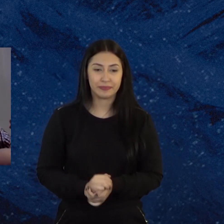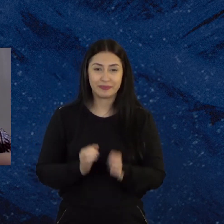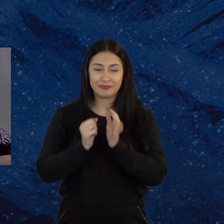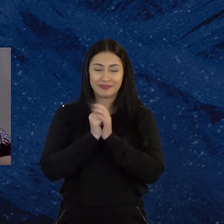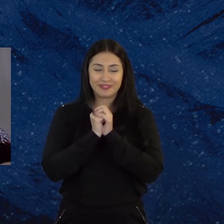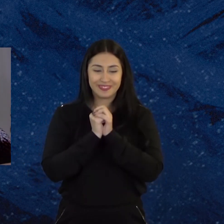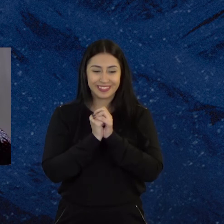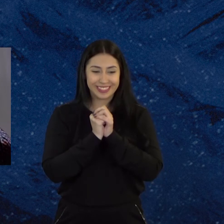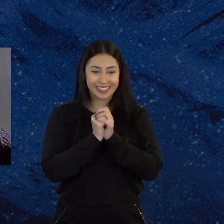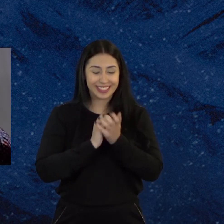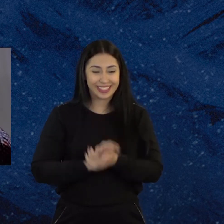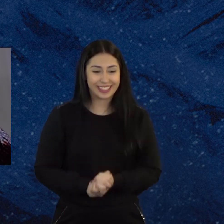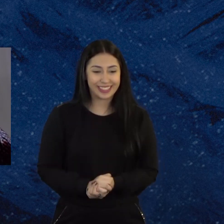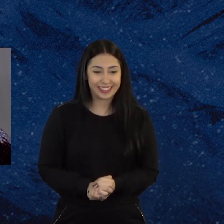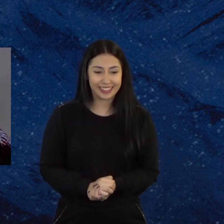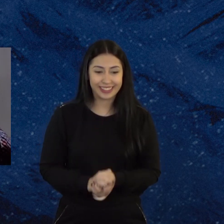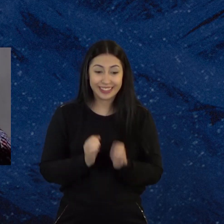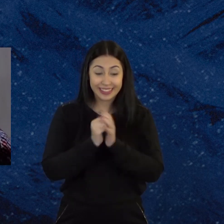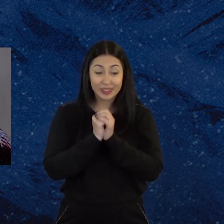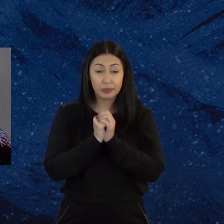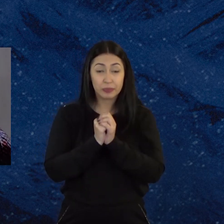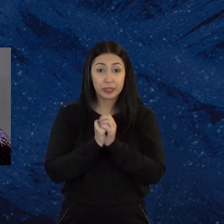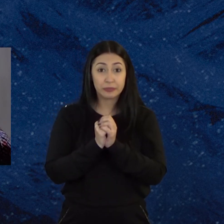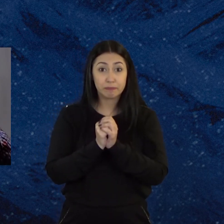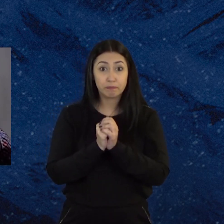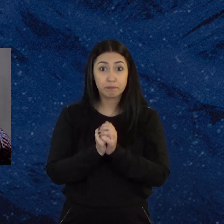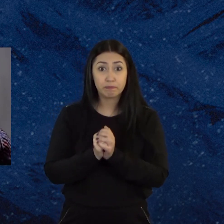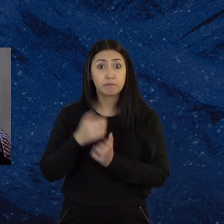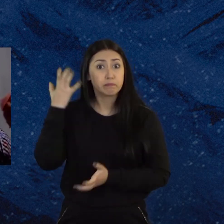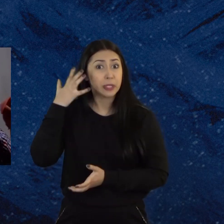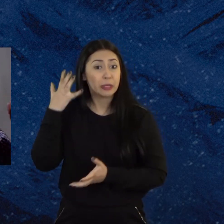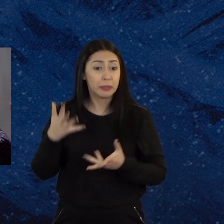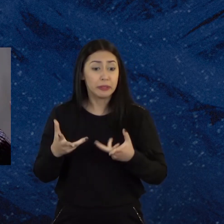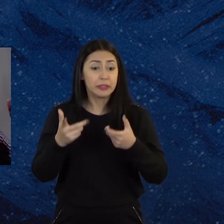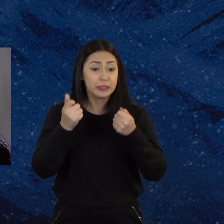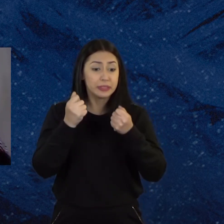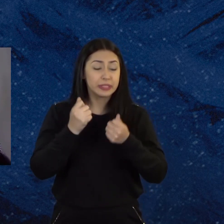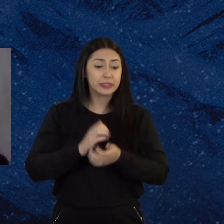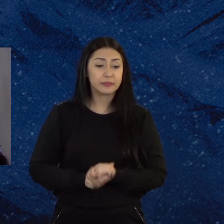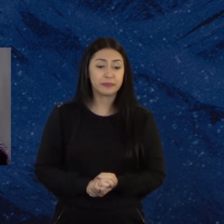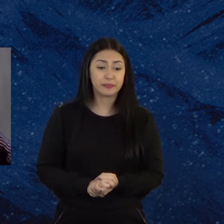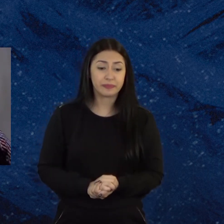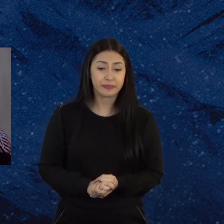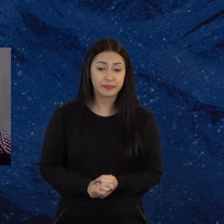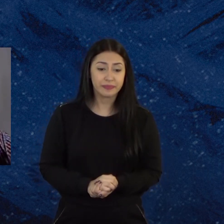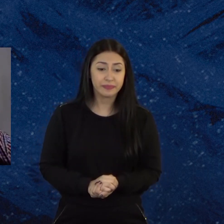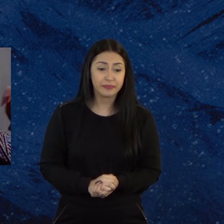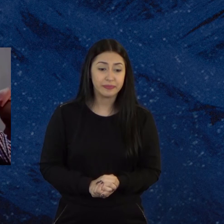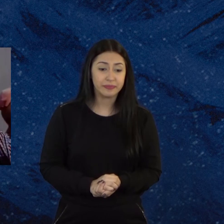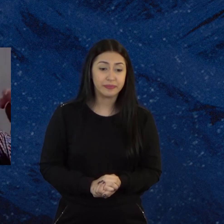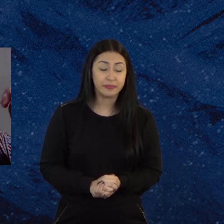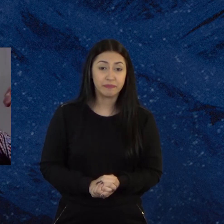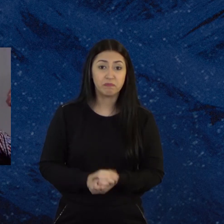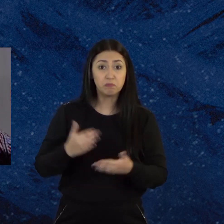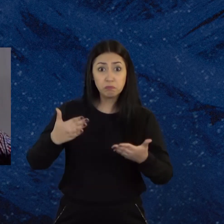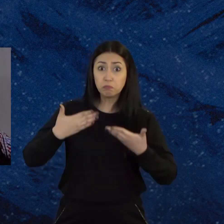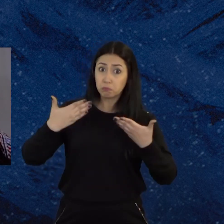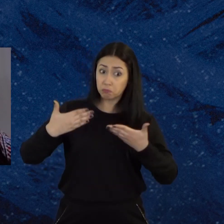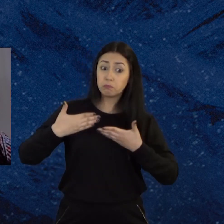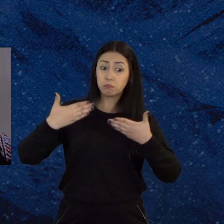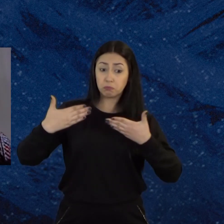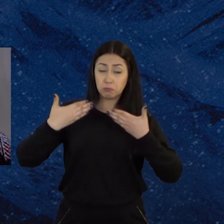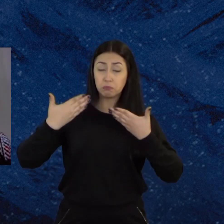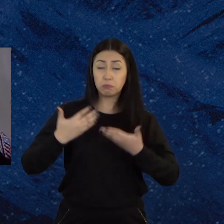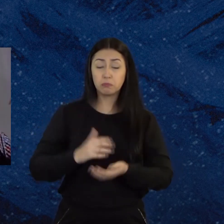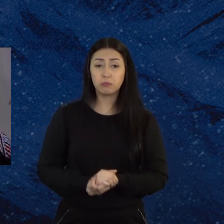Amém. Amém. Que palavra rica. Né? Amém. É, muito encorajadora e